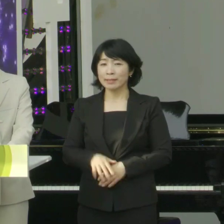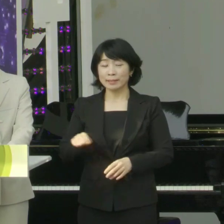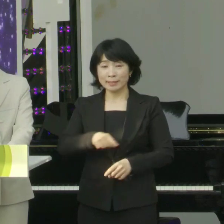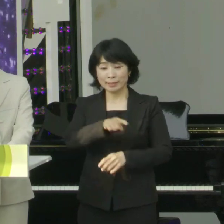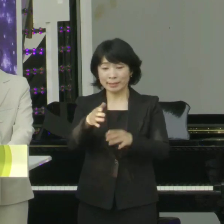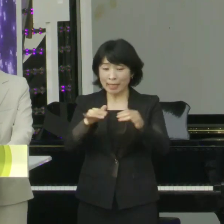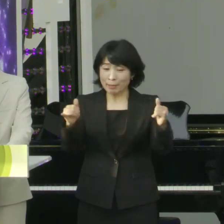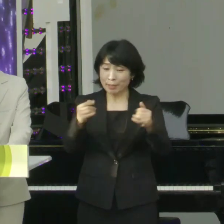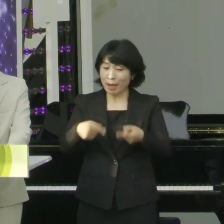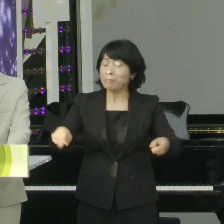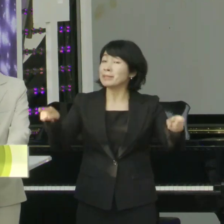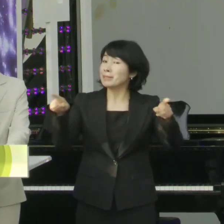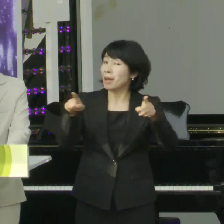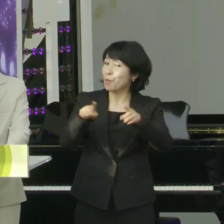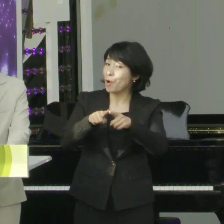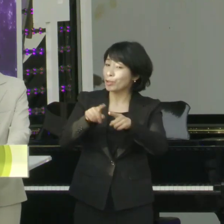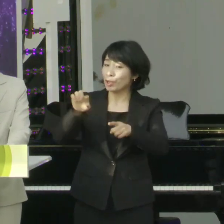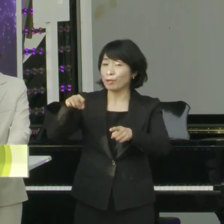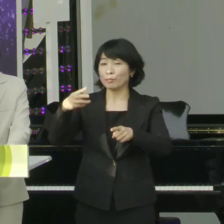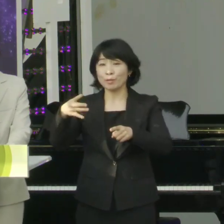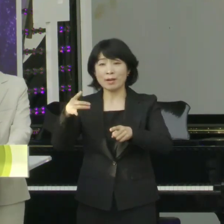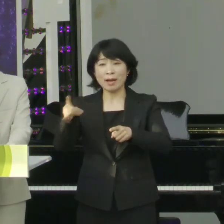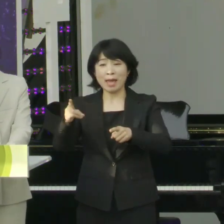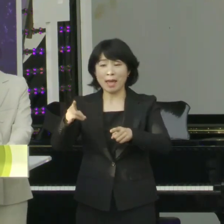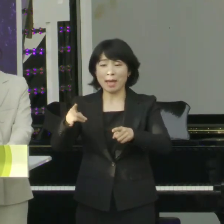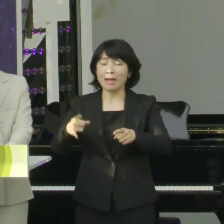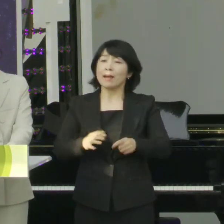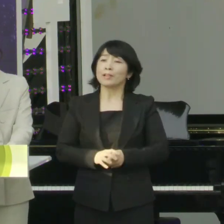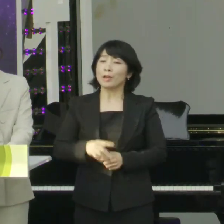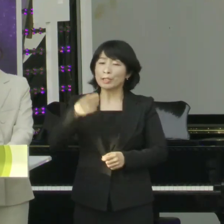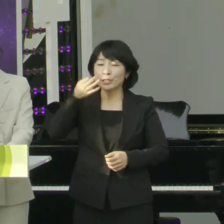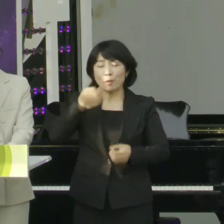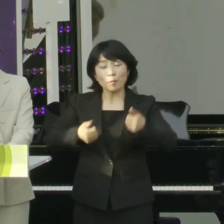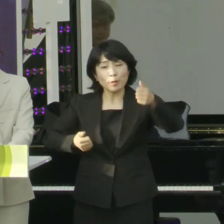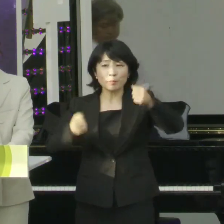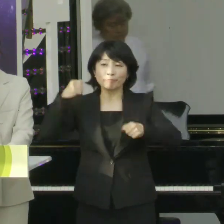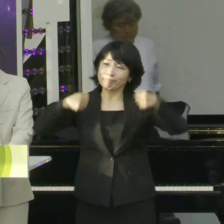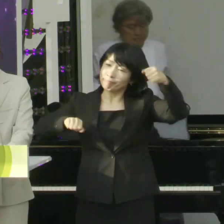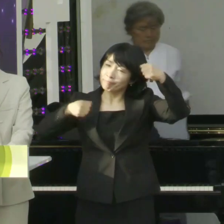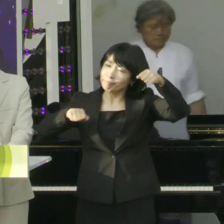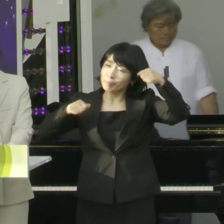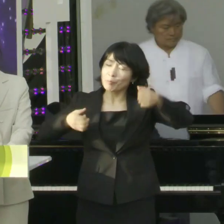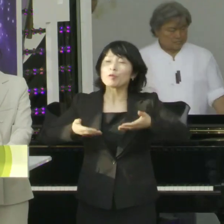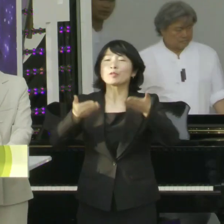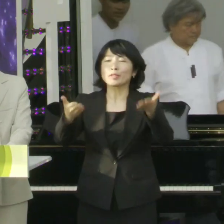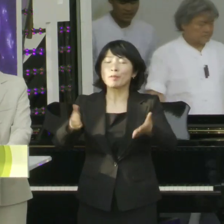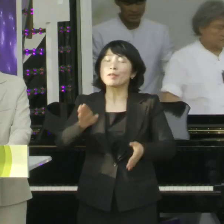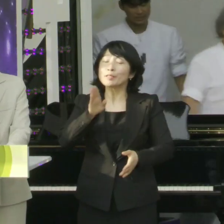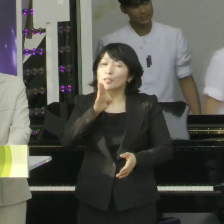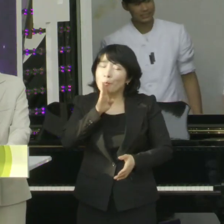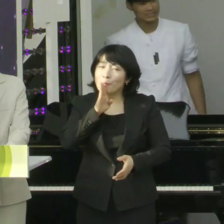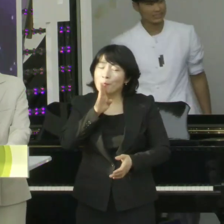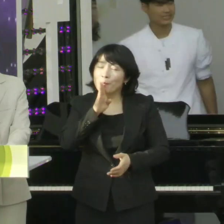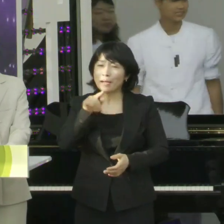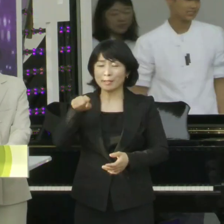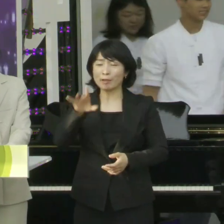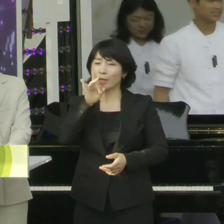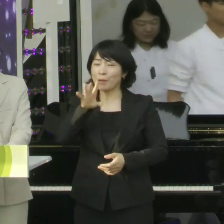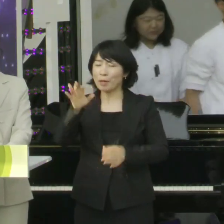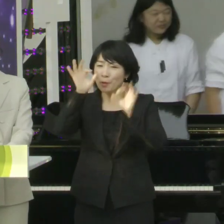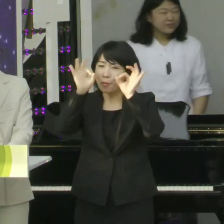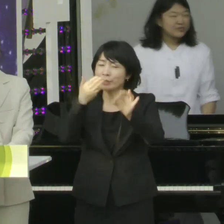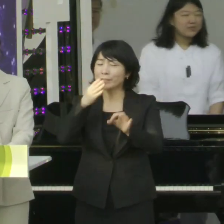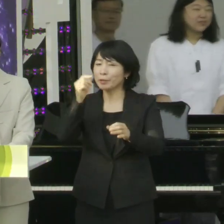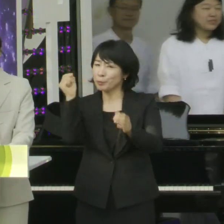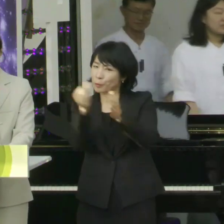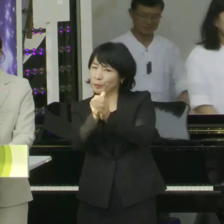이분들이 함께 이 자리에서 몰래시안과 연주로 멋진 공연을 펼쳐주신다고 하는데요. 정말 도자기 축제에서만 볼 수 있는